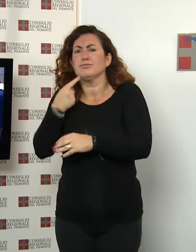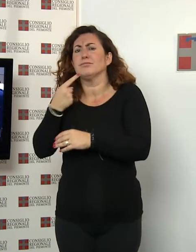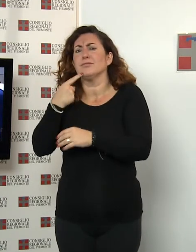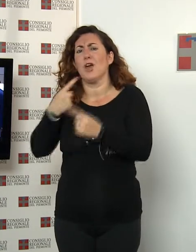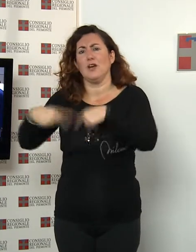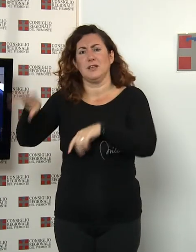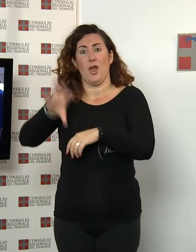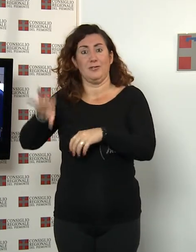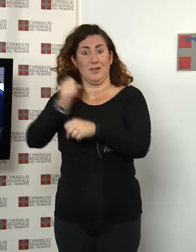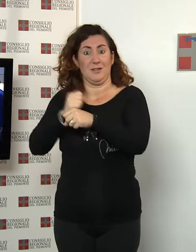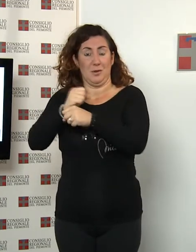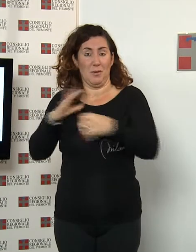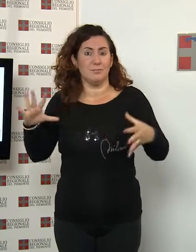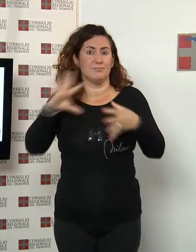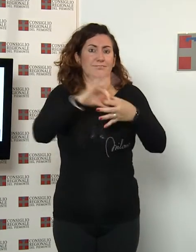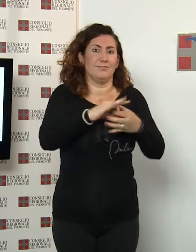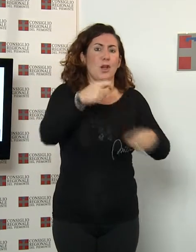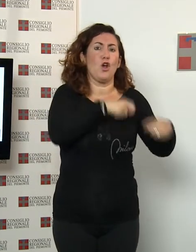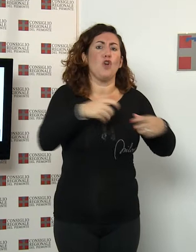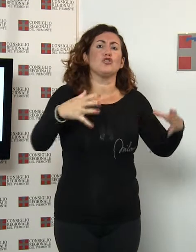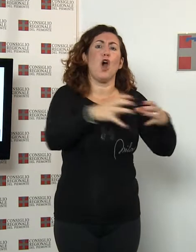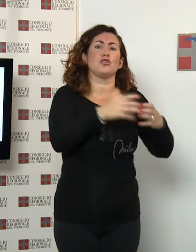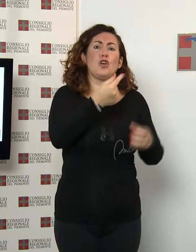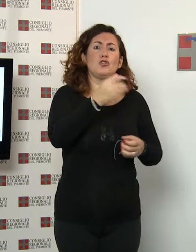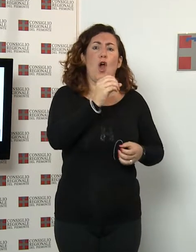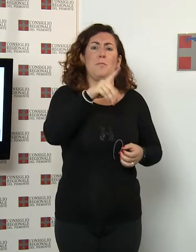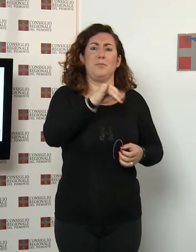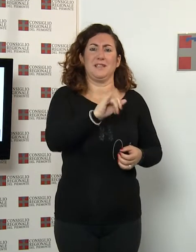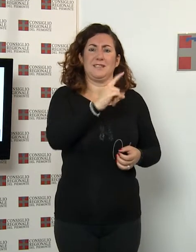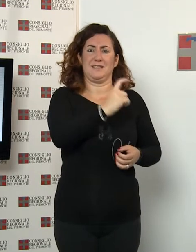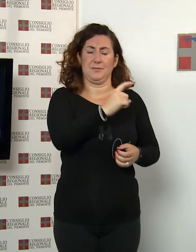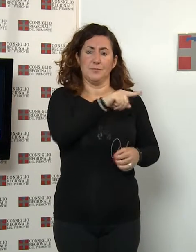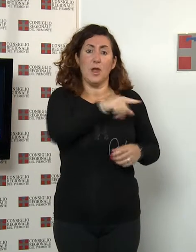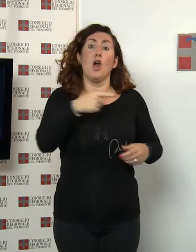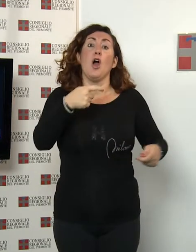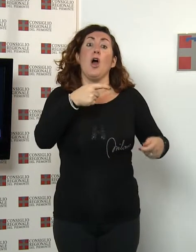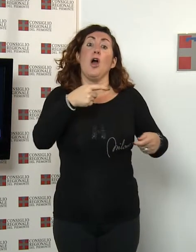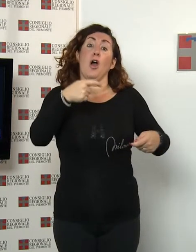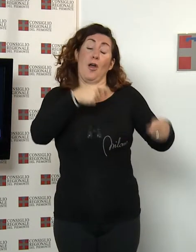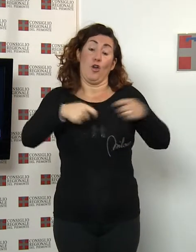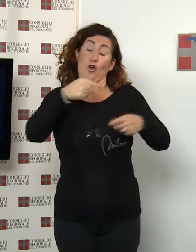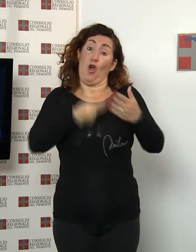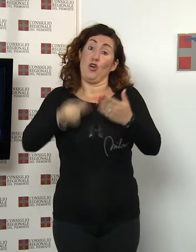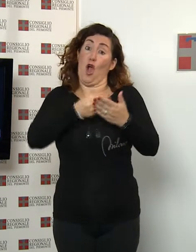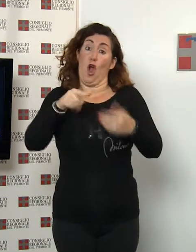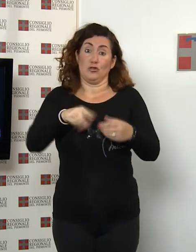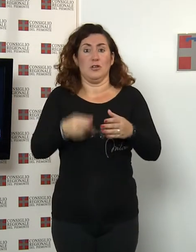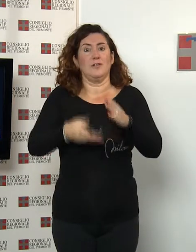con il consorzio topix il concorso prende il via il 20 settembre si divide in due categorie infografica e